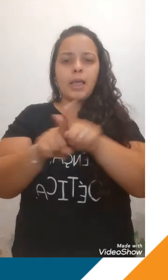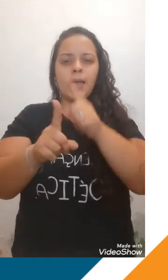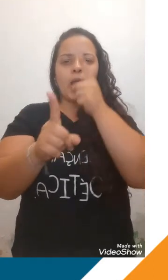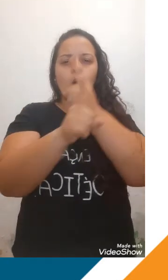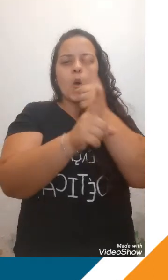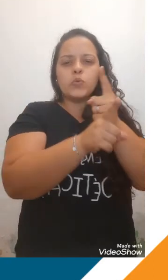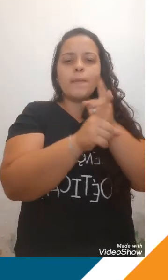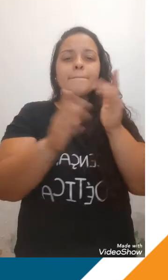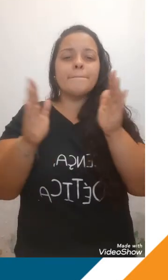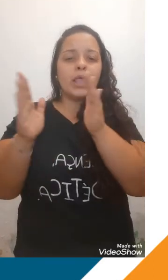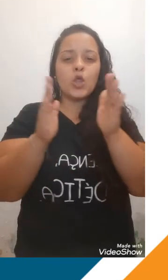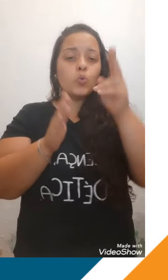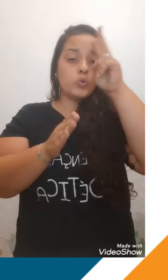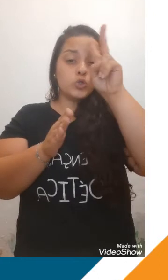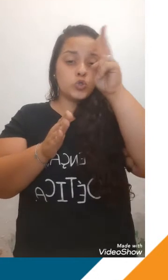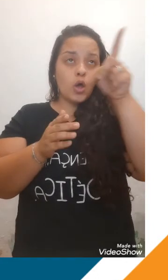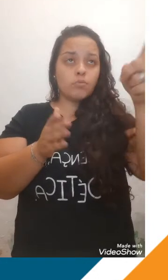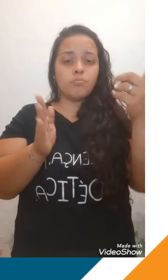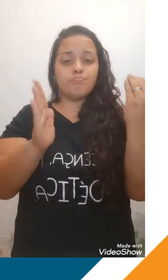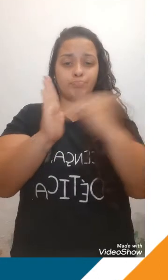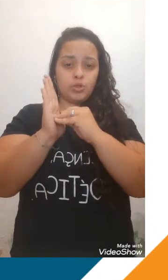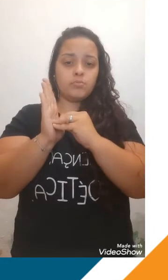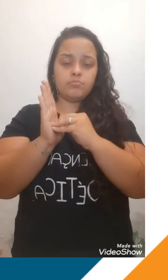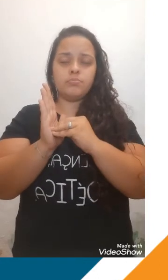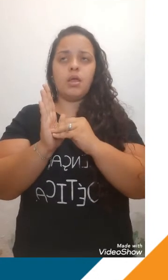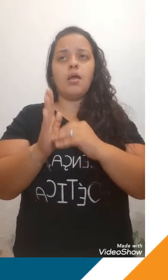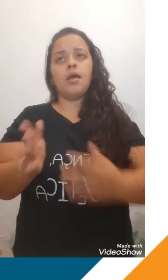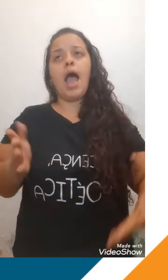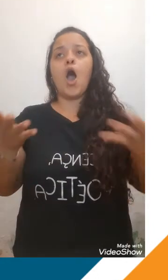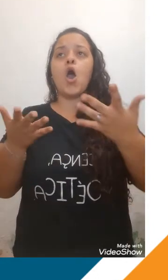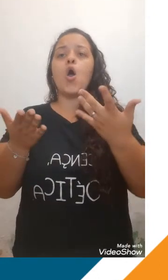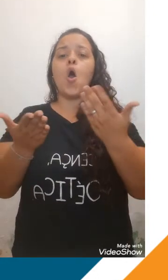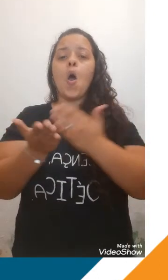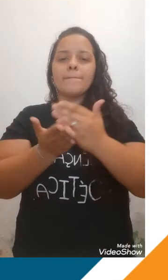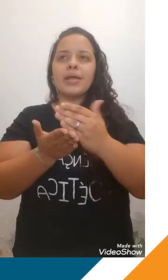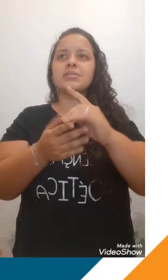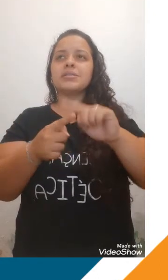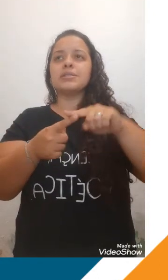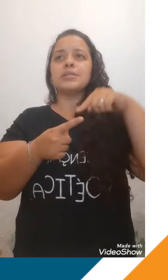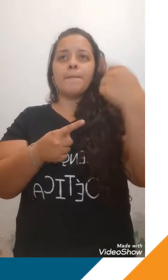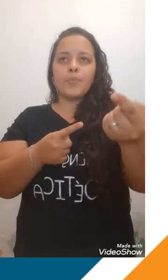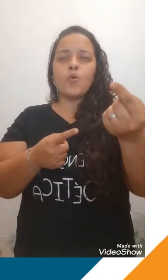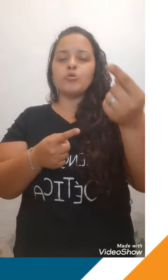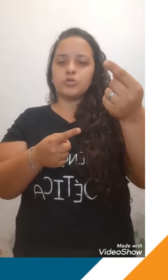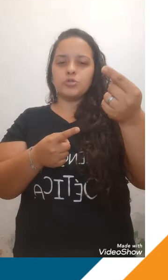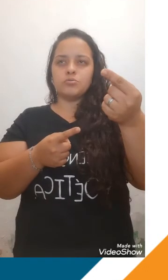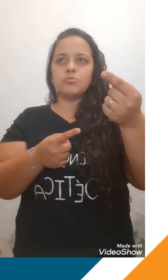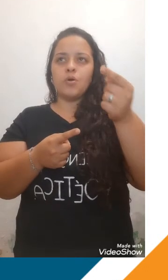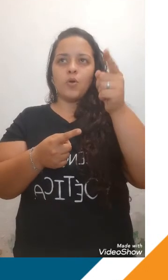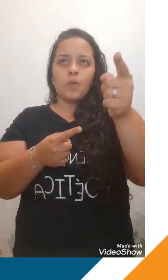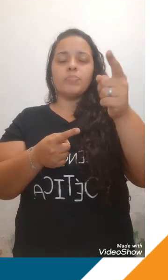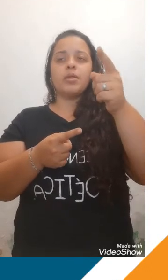e identificando o período histórico que está sendo abordado. Nesse caso, a questão começa com após a abdicação de Dom Pedro